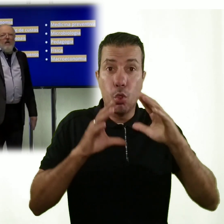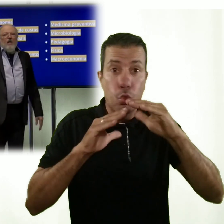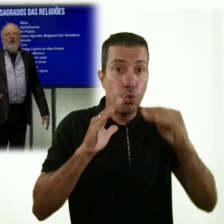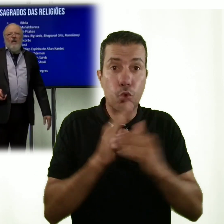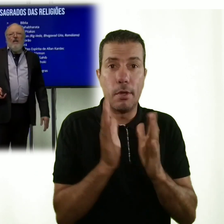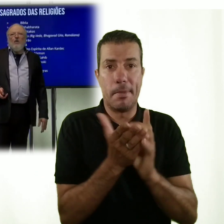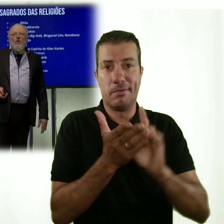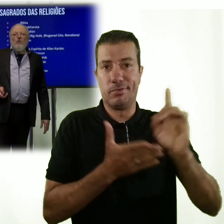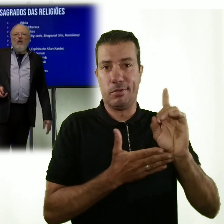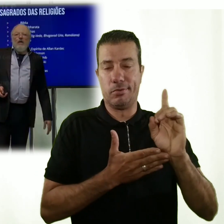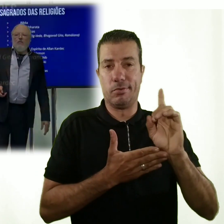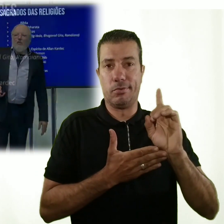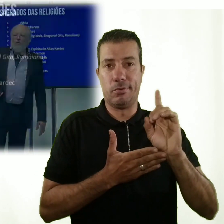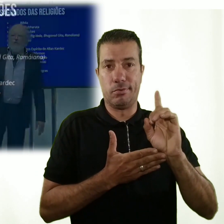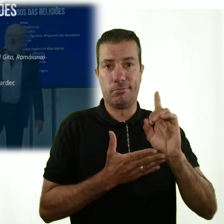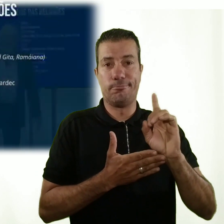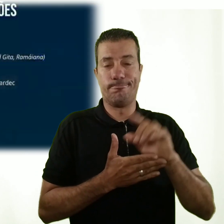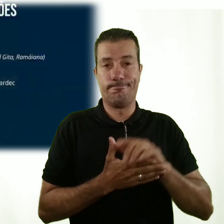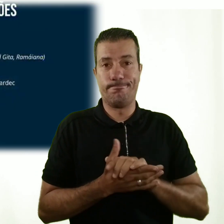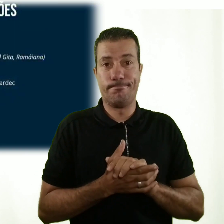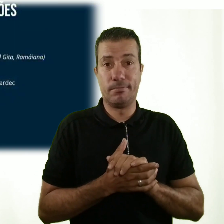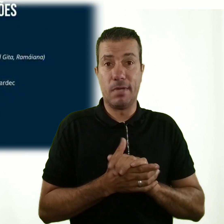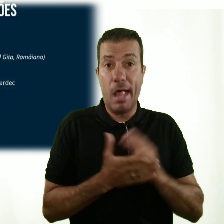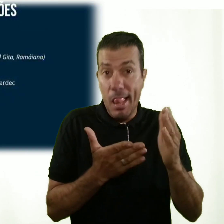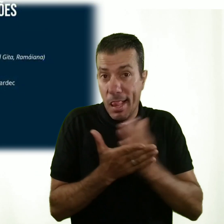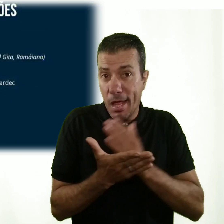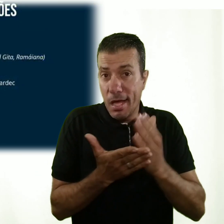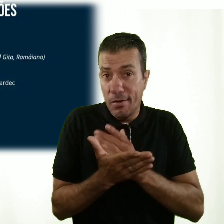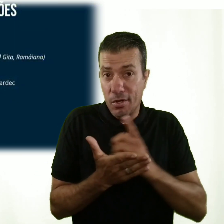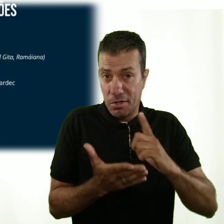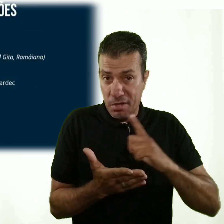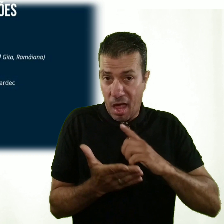assim, outro livro tem isso?